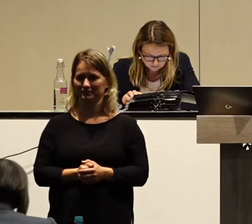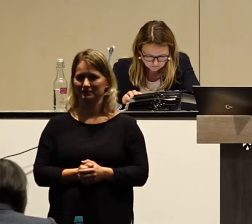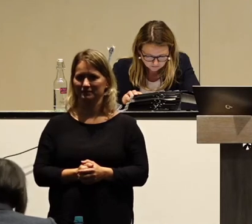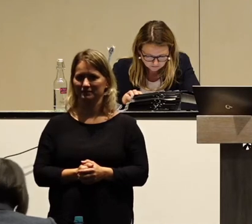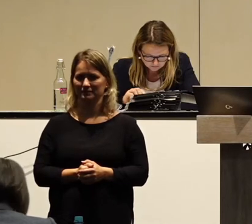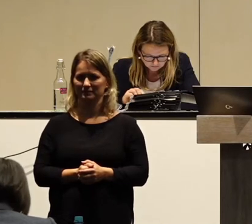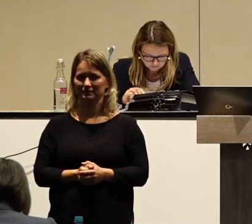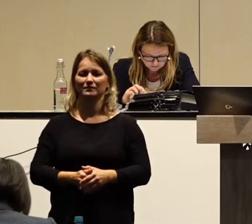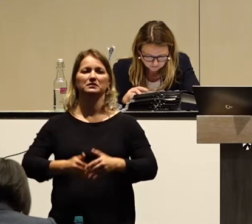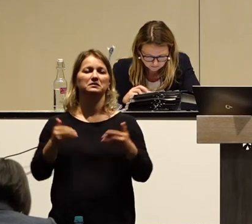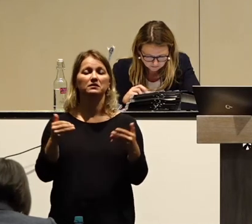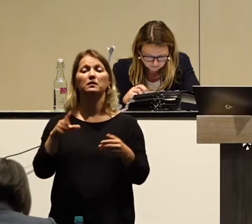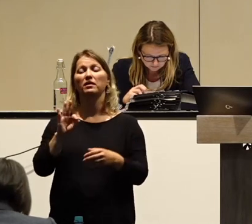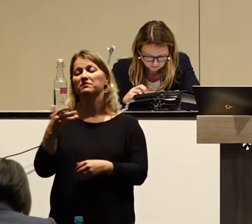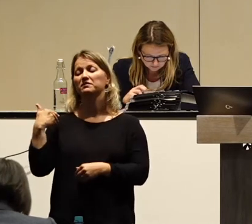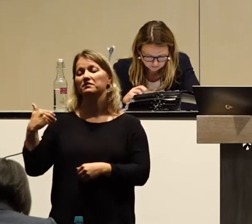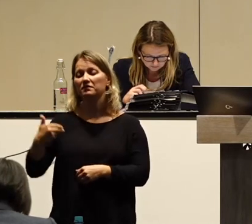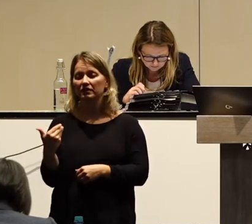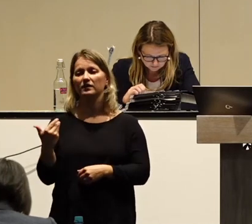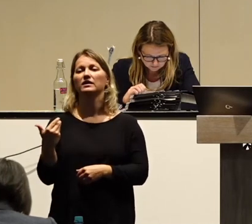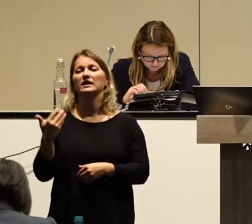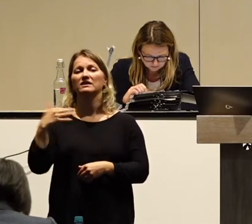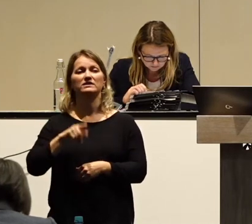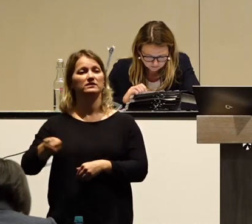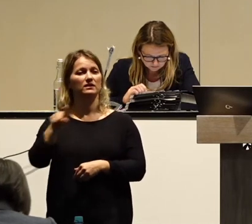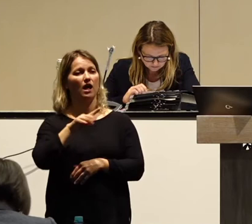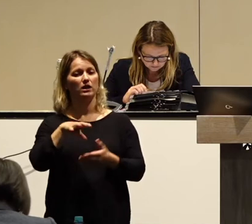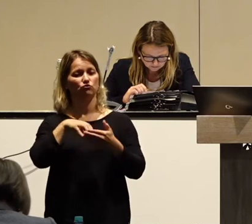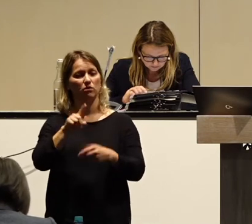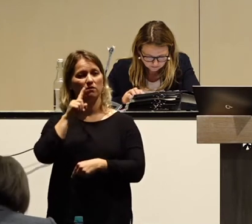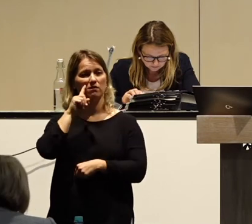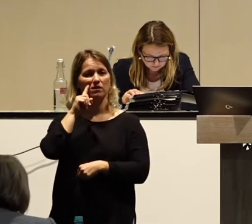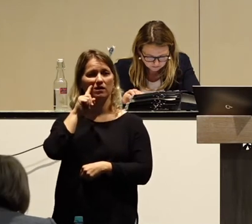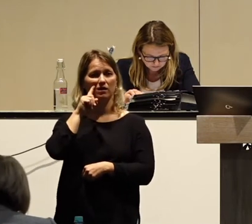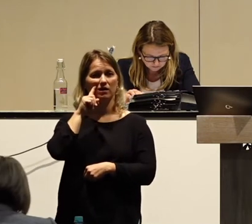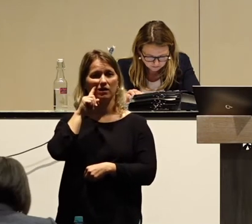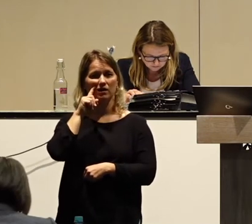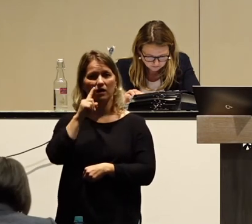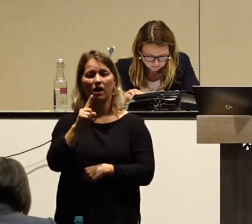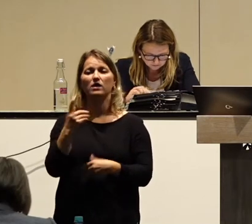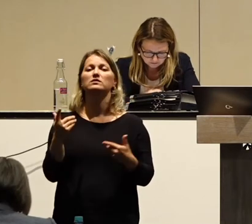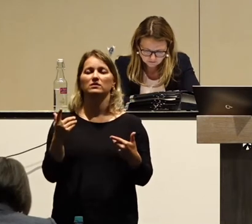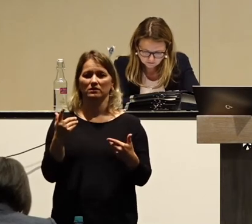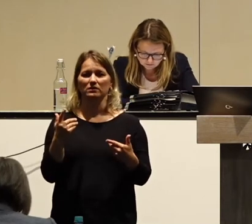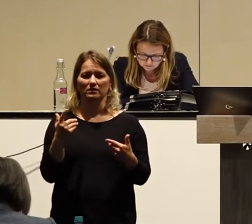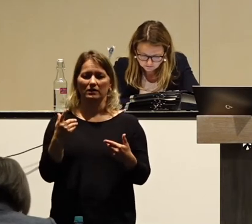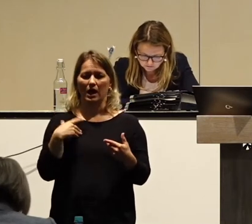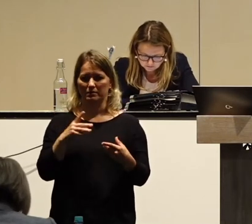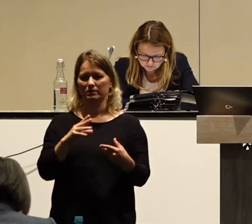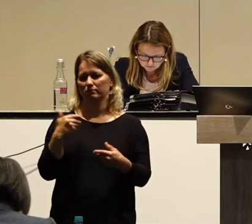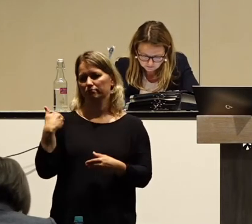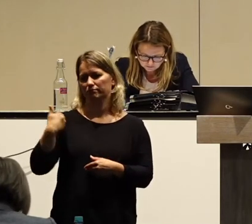uns immer jetzt in den letzten Wochen einen guten Gefallen getan als Stadtrat mit der Vielzahl auch von Anträgen, die wir hier